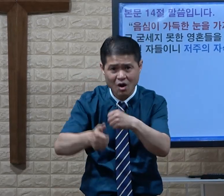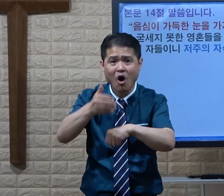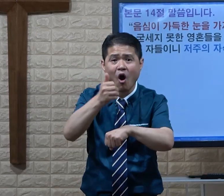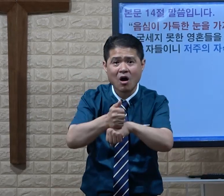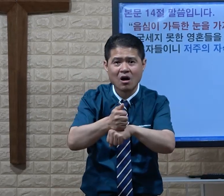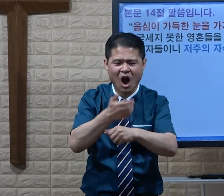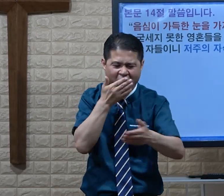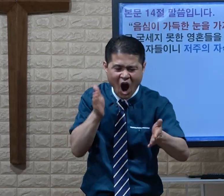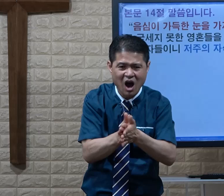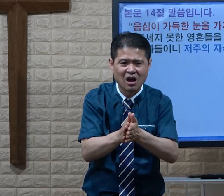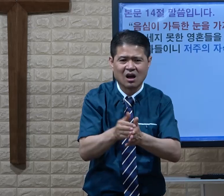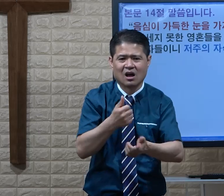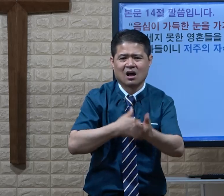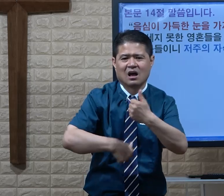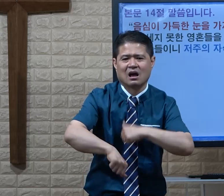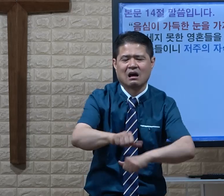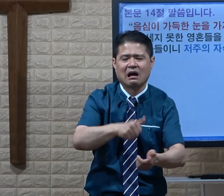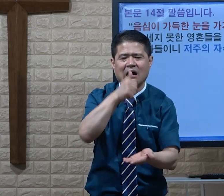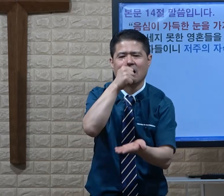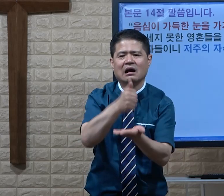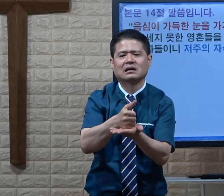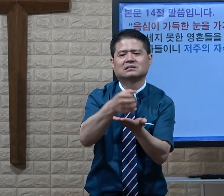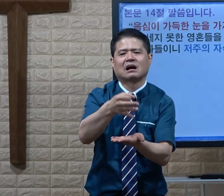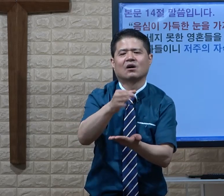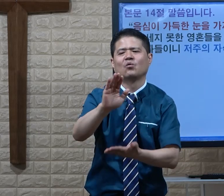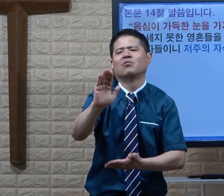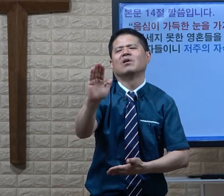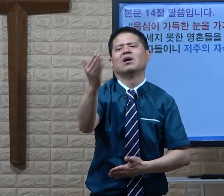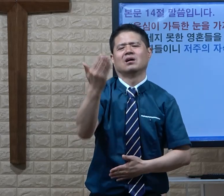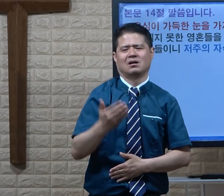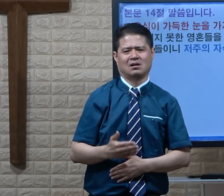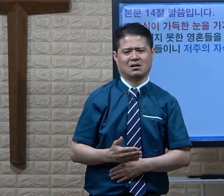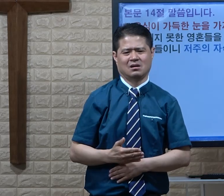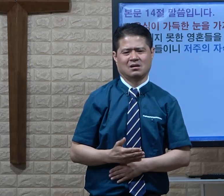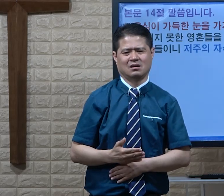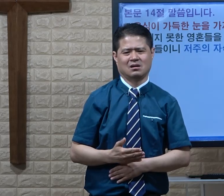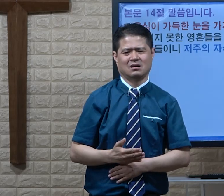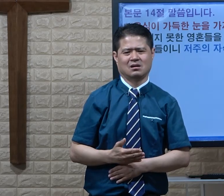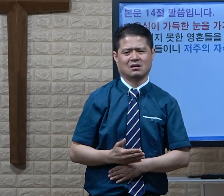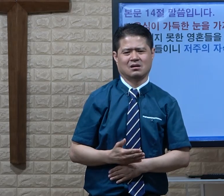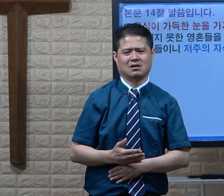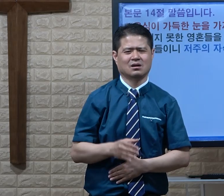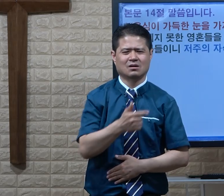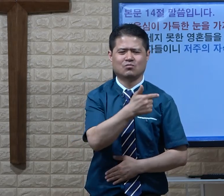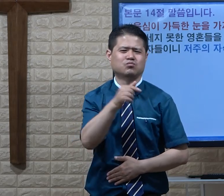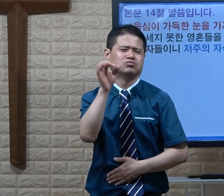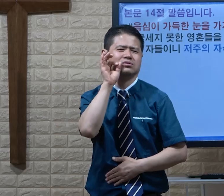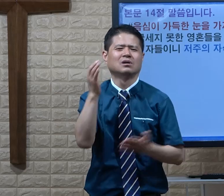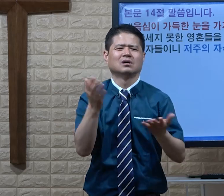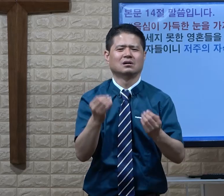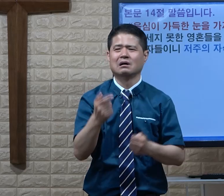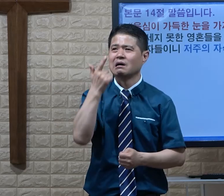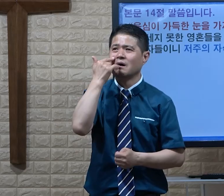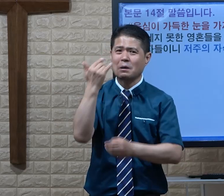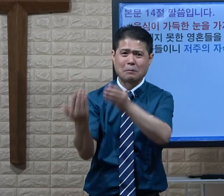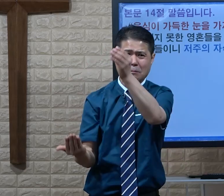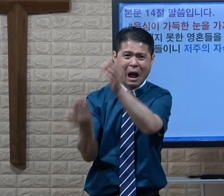영이 미혹되면 그 결국에는 자손들까지 이 죄의 자손이 된다는 것입니다.